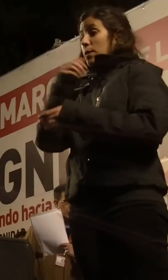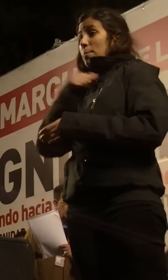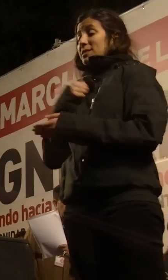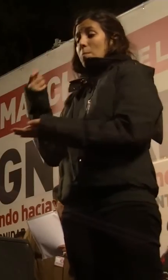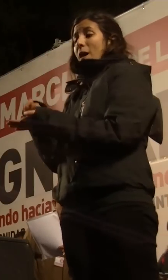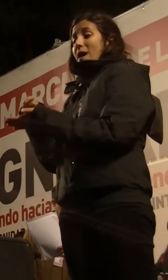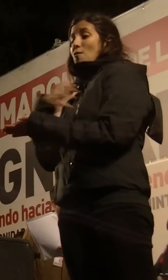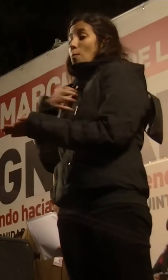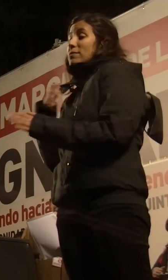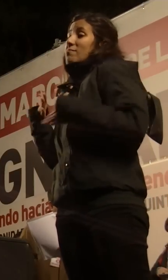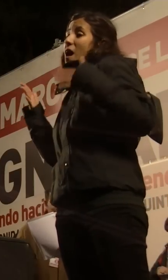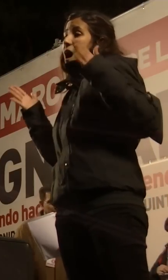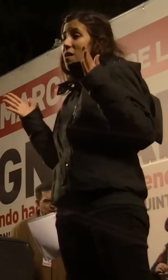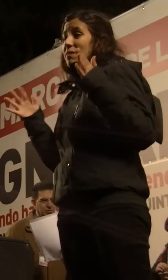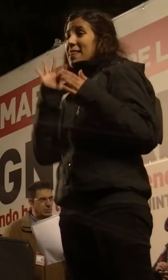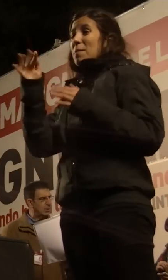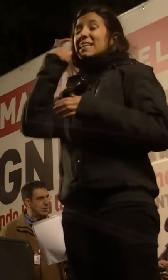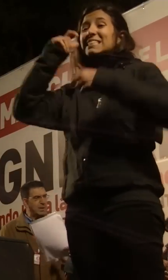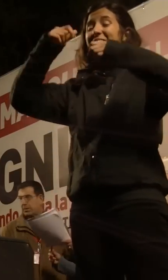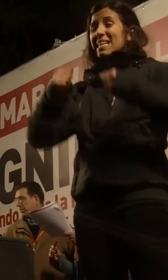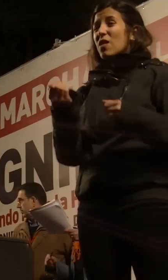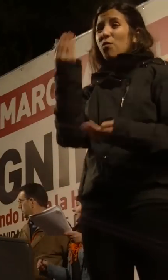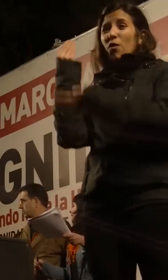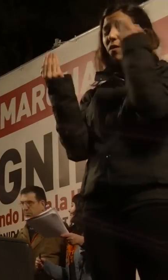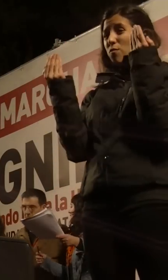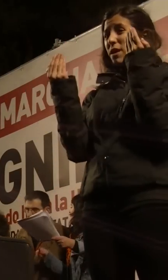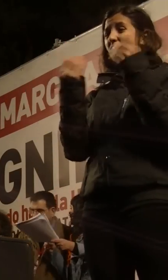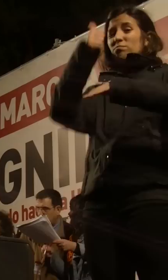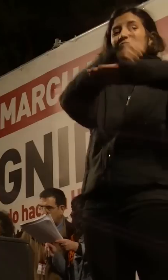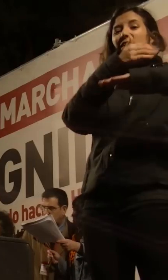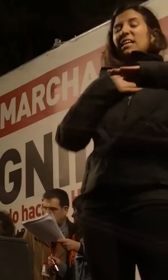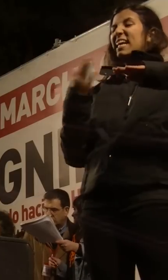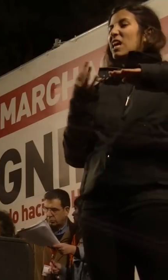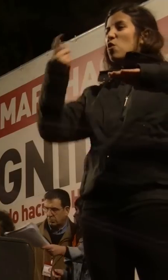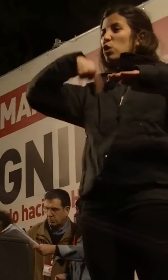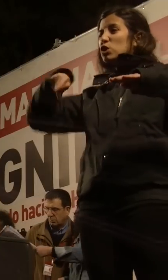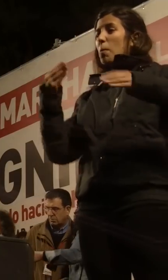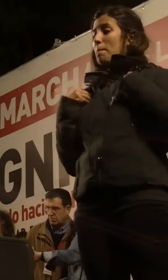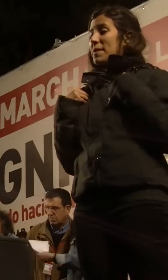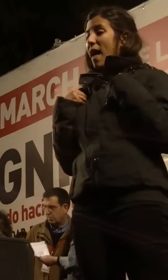la sanidad. No quieren que vivamos tanto. Ya lo han dicho, vivimos demasiado.